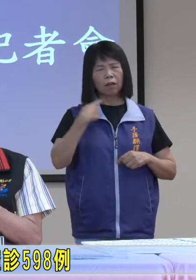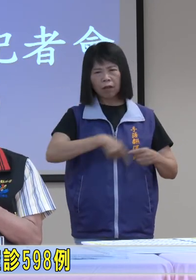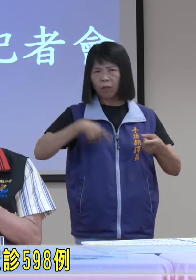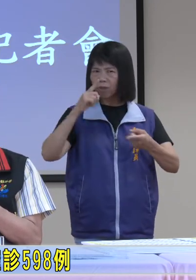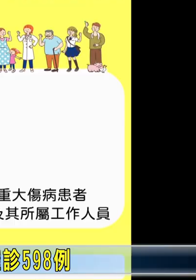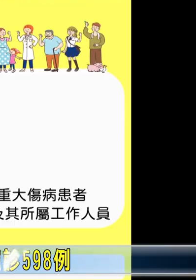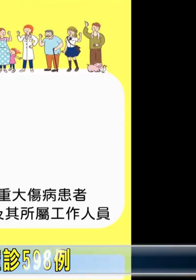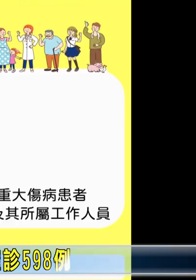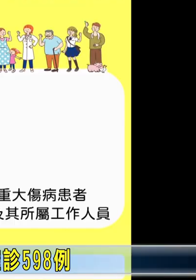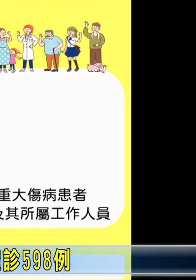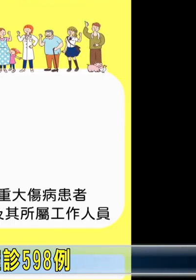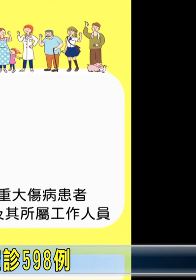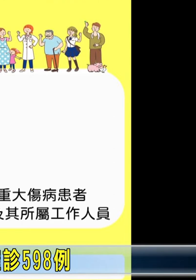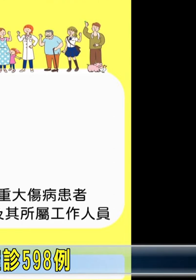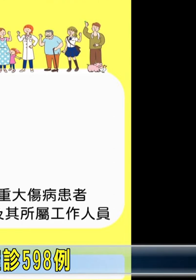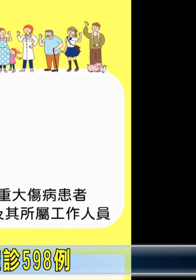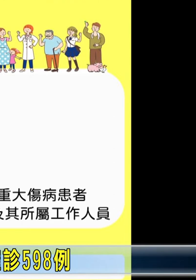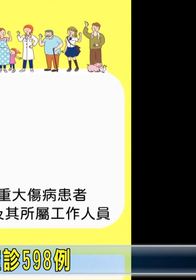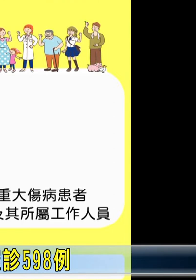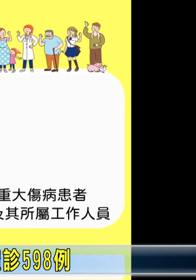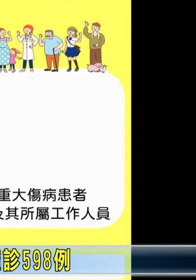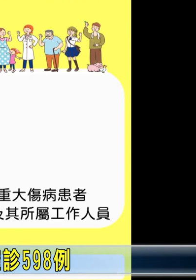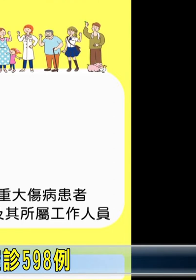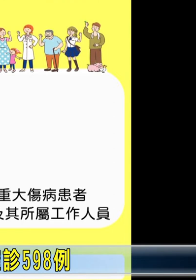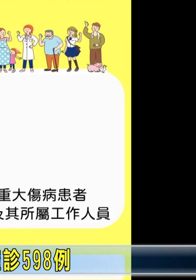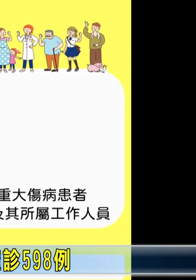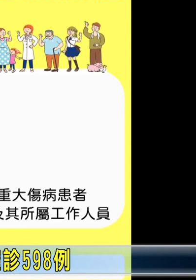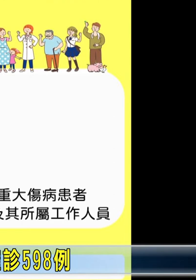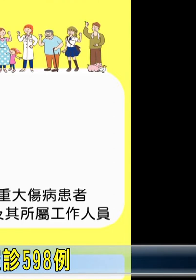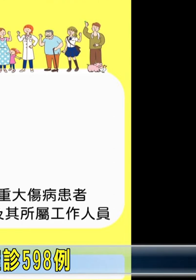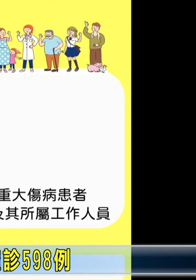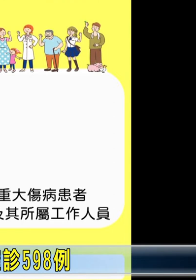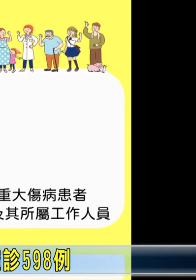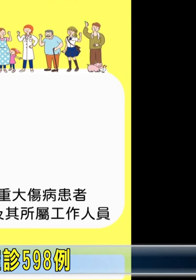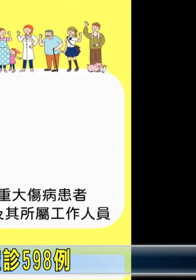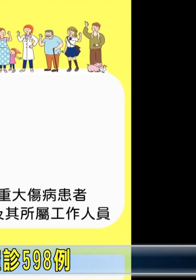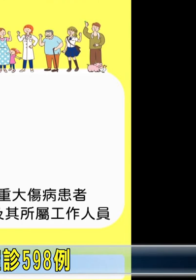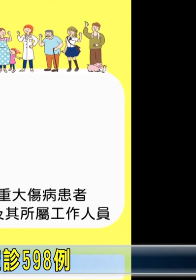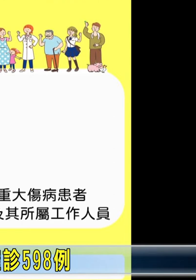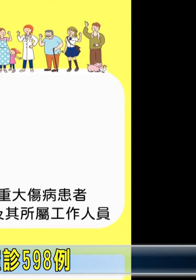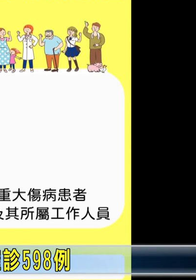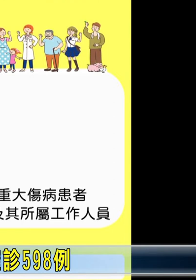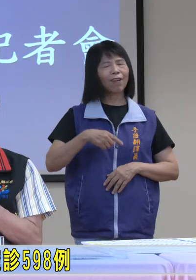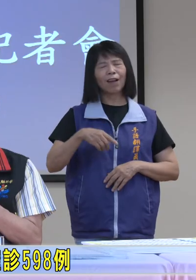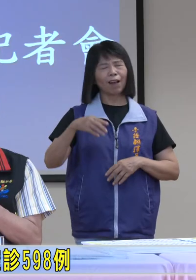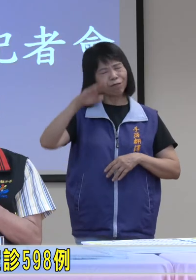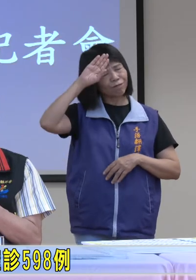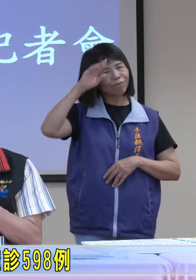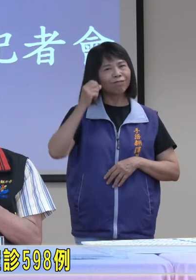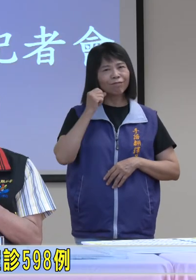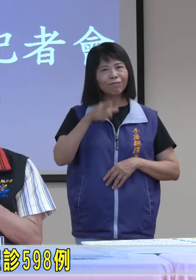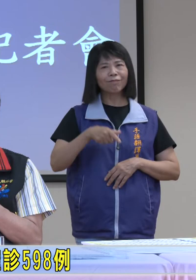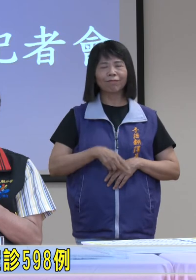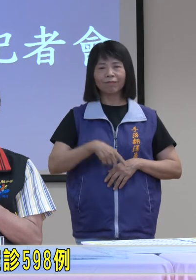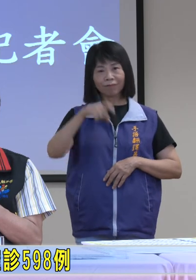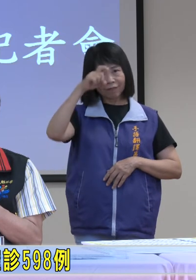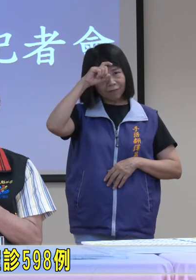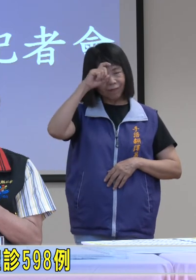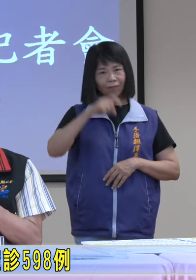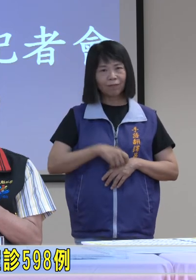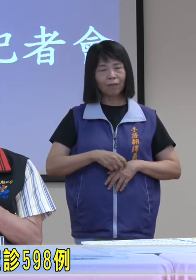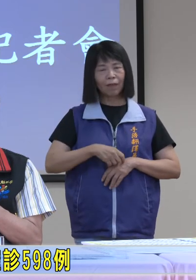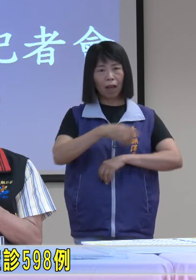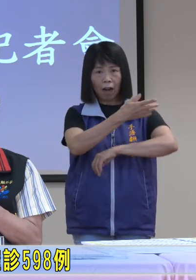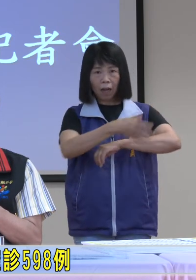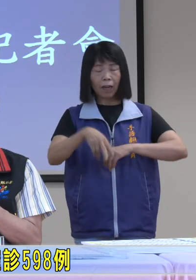状其实跟我们新冠病毒感染是非常的类似的啊，是不需要生病，所以呢，希望你能够。在流